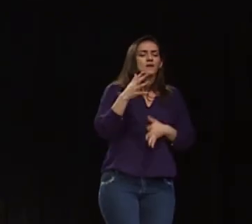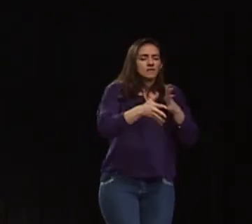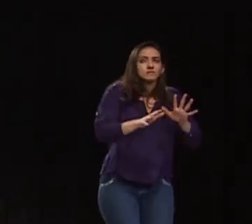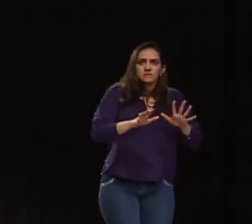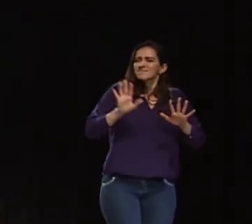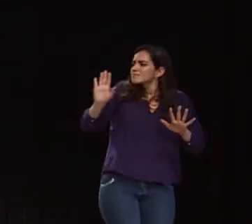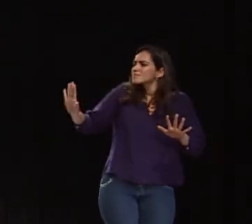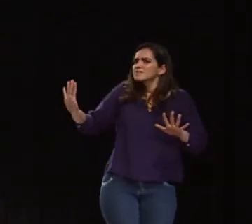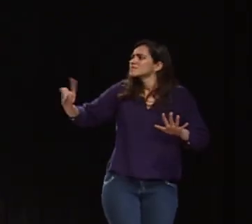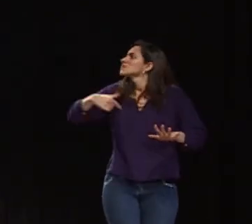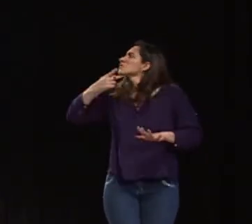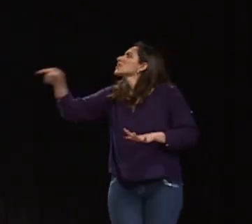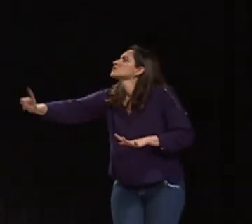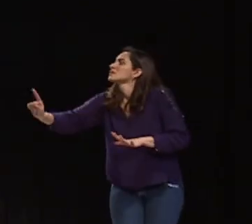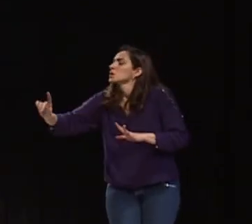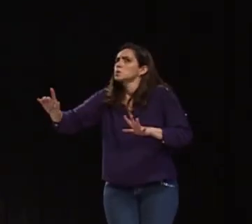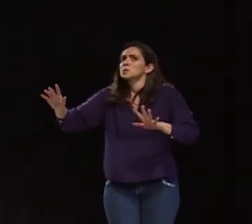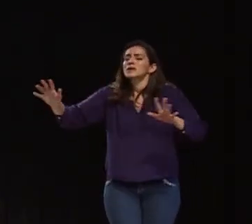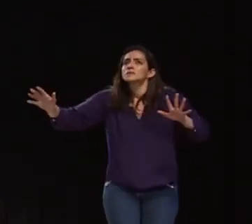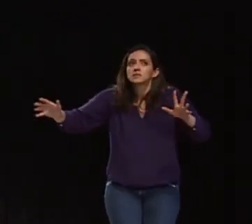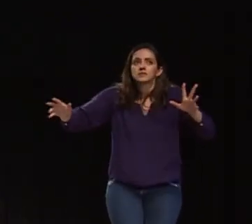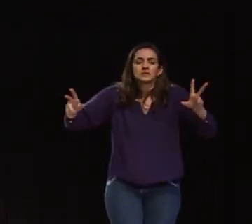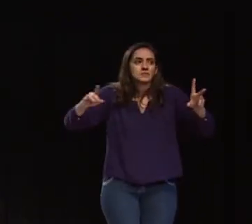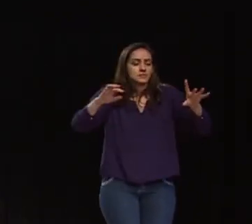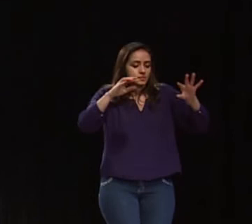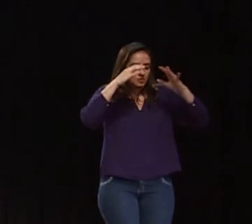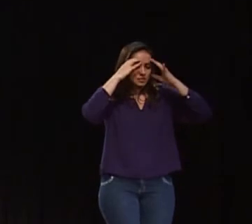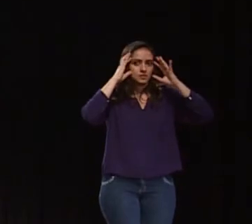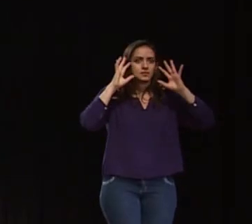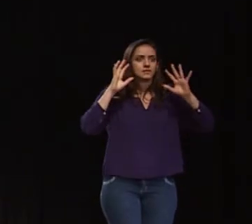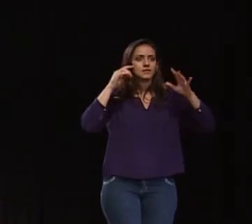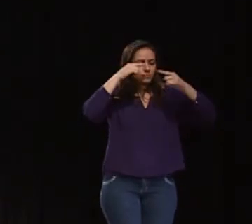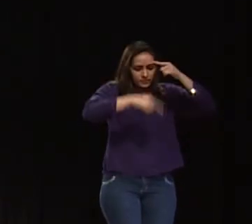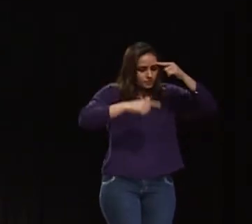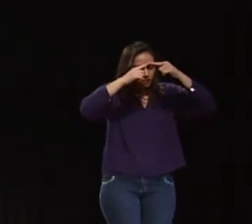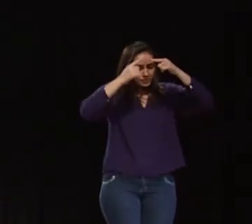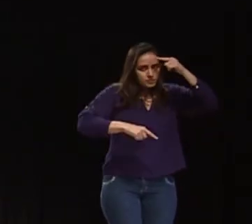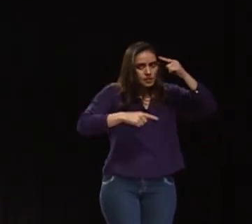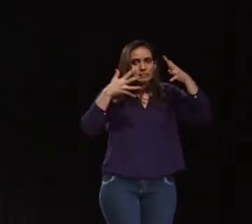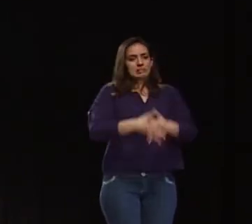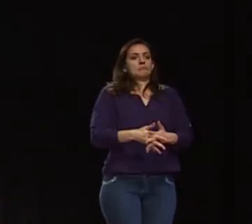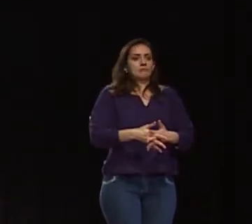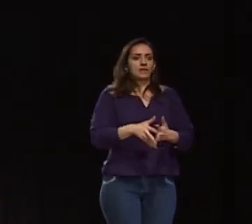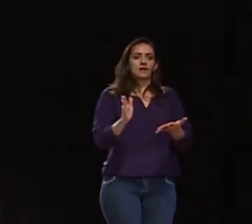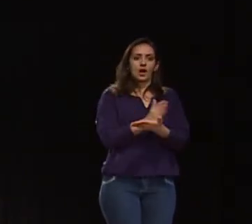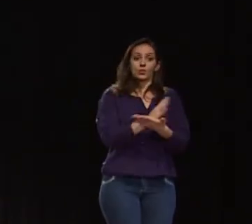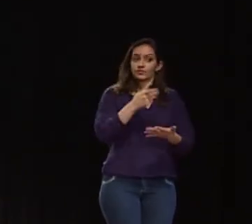e aí eu vou acabar perdendo um pouco do contexto, e vou corrigir que não foi aquilo que eu falei, e vou acabar me confundindo, vou perder um pouco o fio